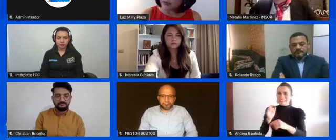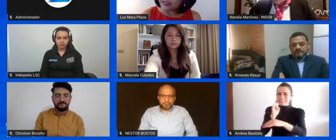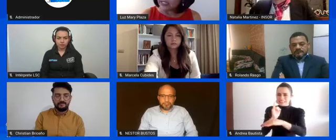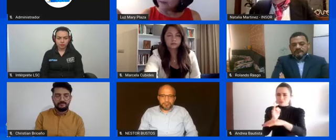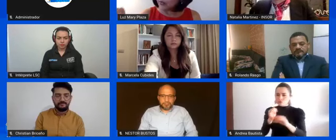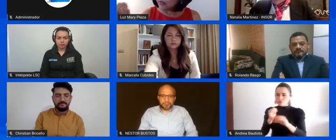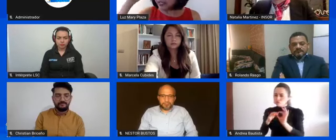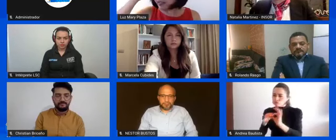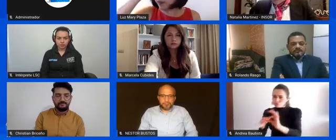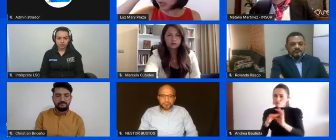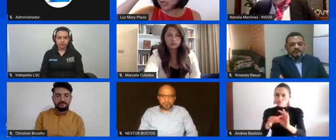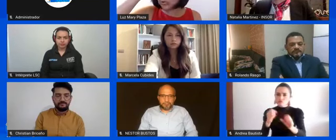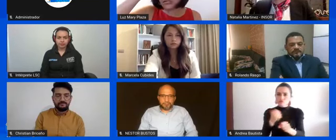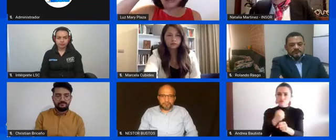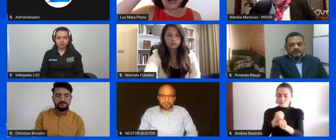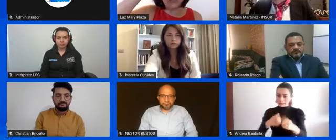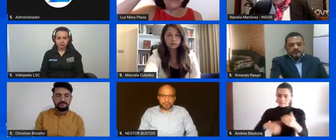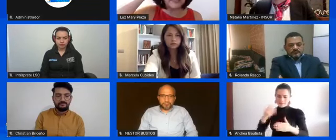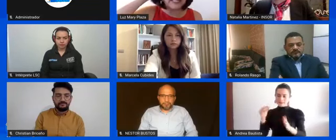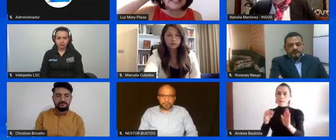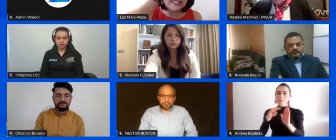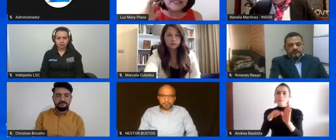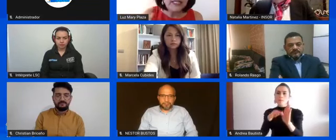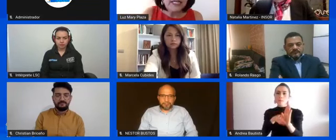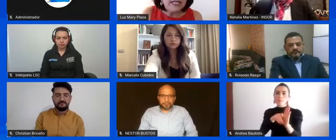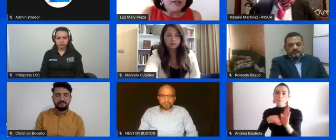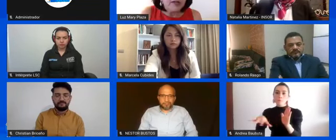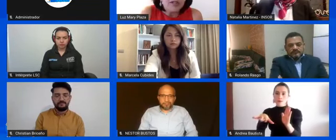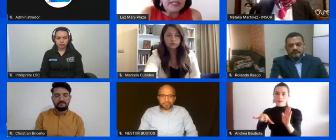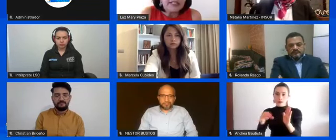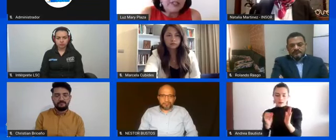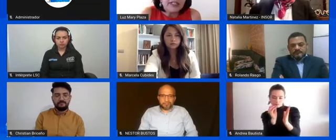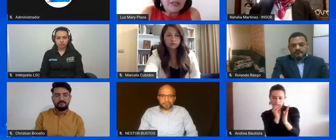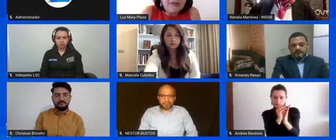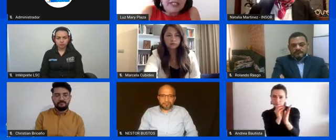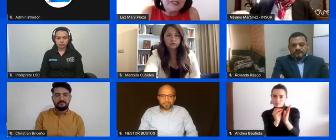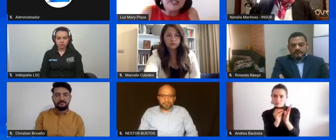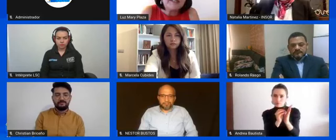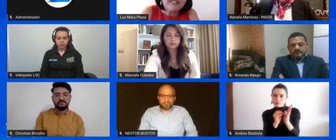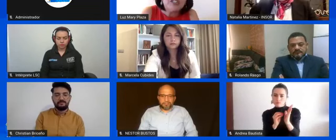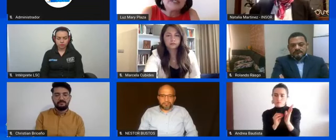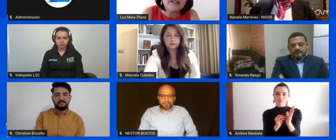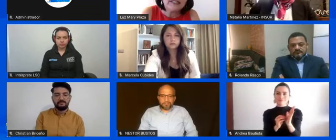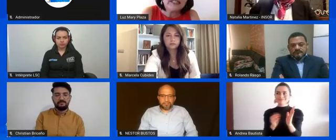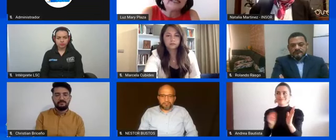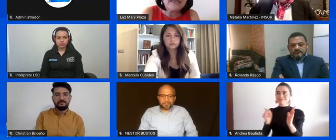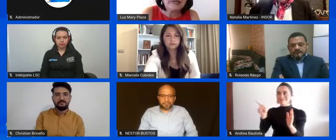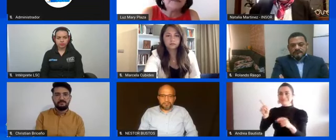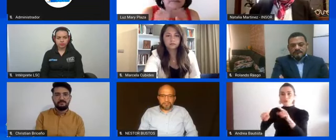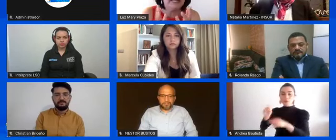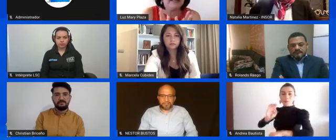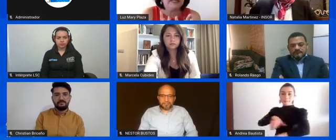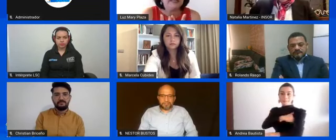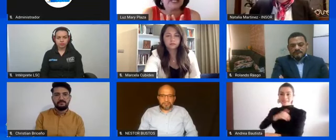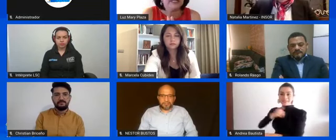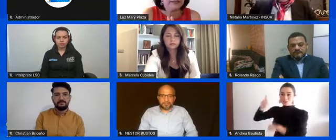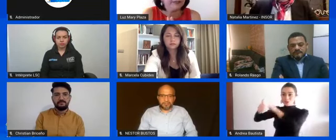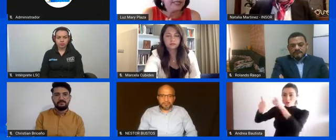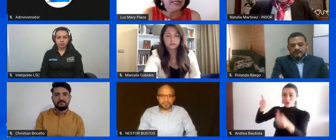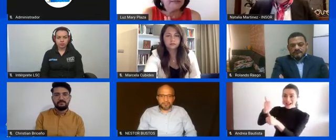trabajamos la política pública, que fue otro trabajo importante. Los asesores de los ministros a veces no saben del tema